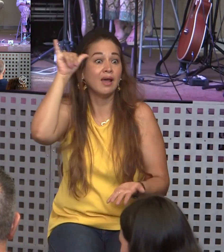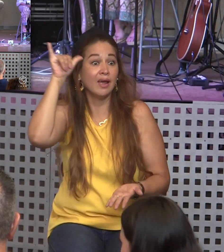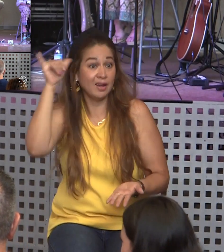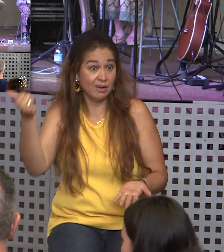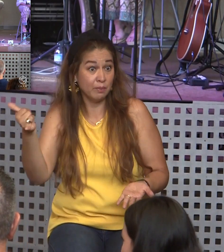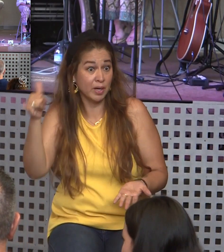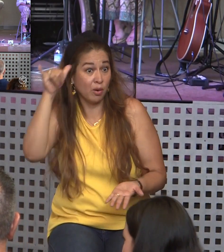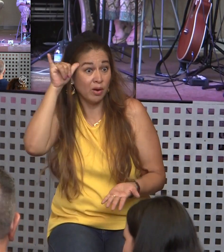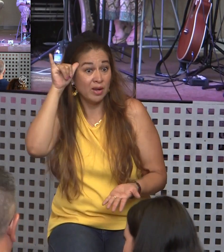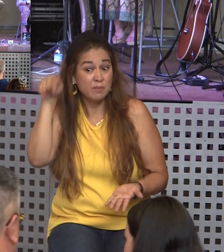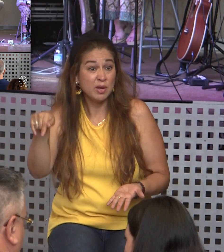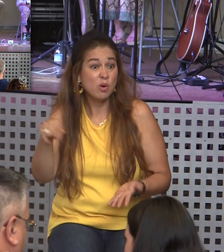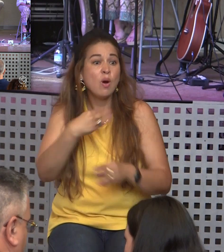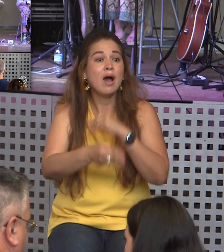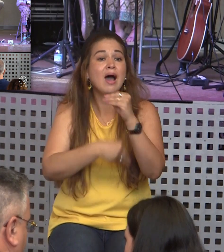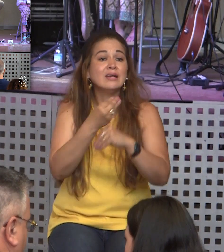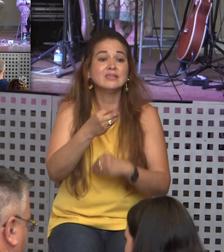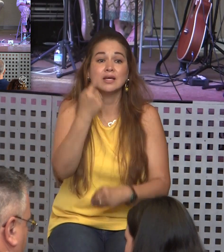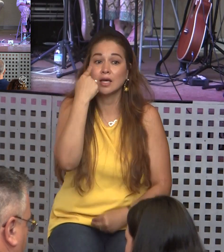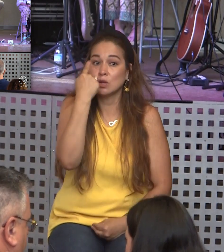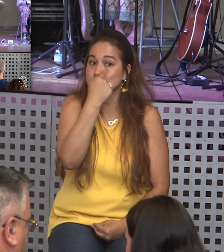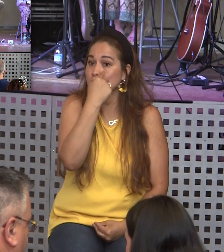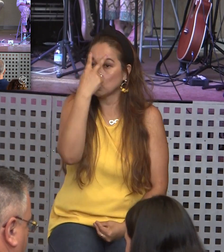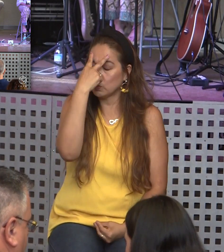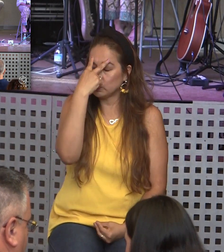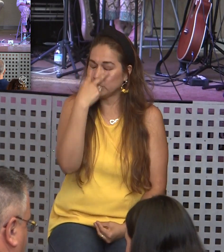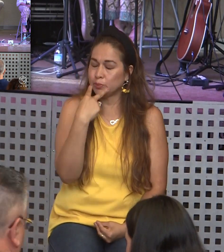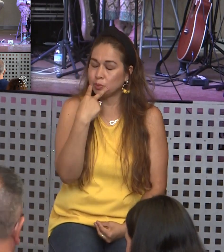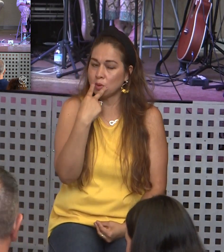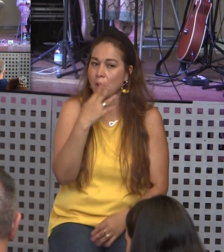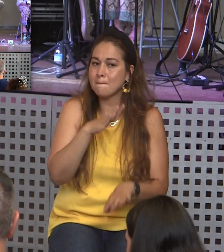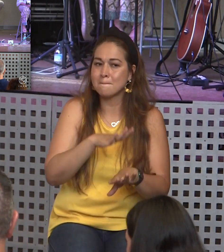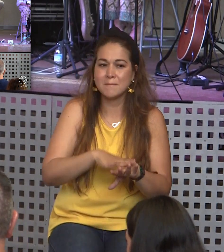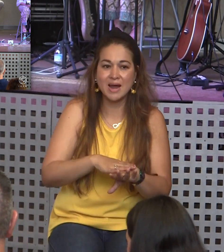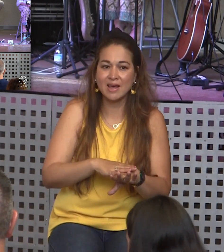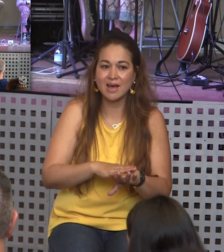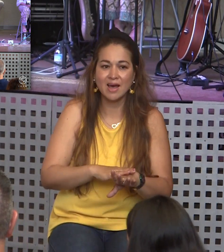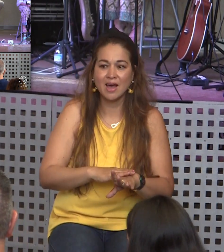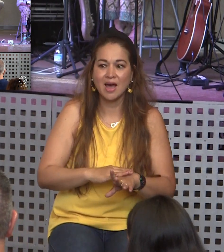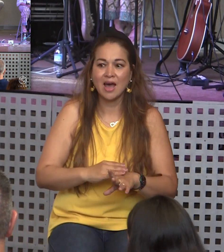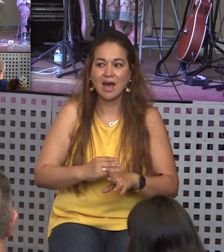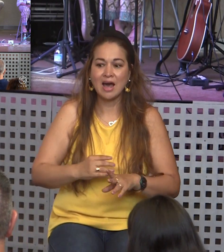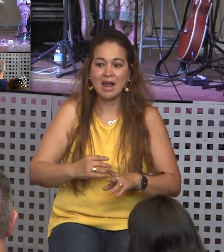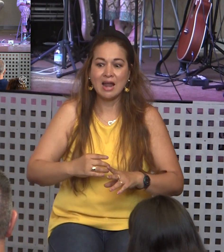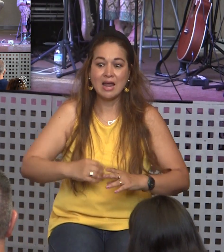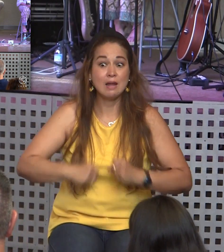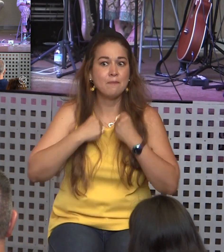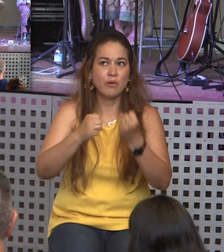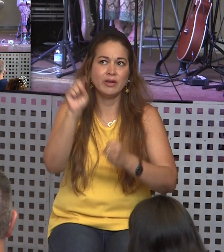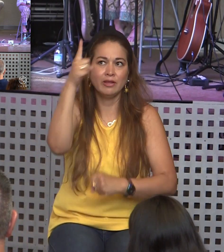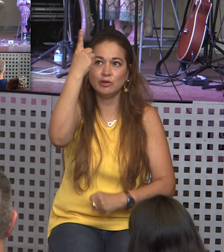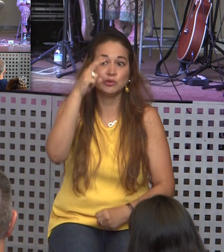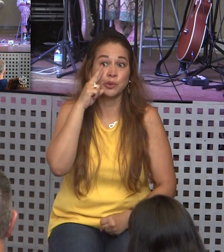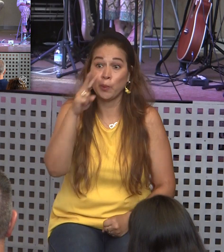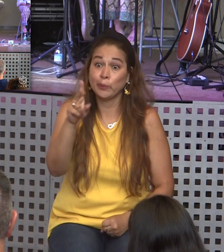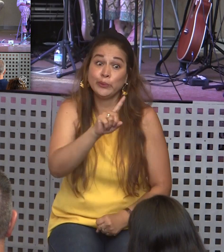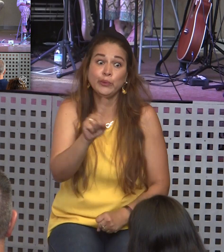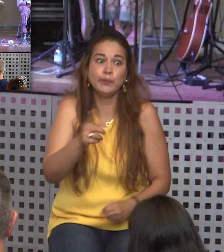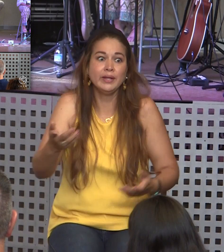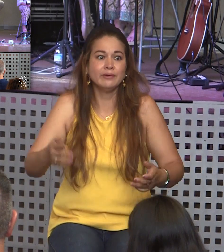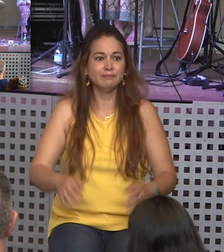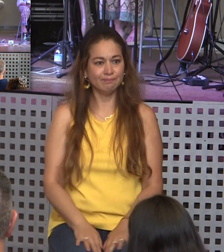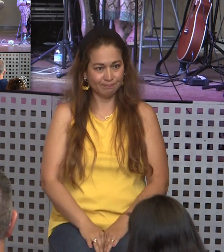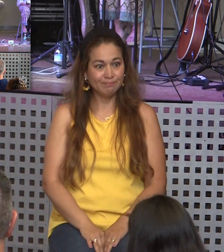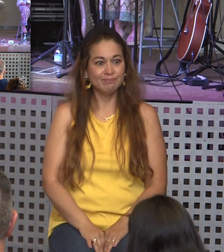la gloria de Cristo, el cual es la imagen de Dios. ¿Qué pretende el enemigo? Que